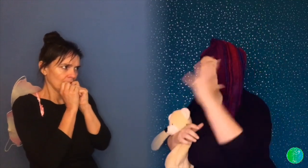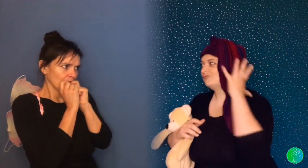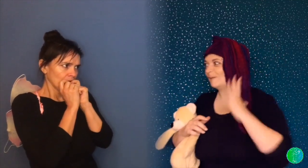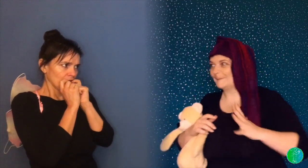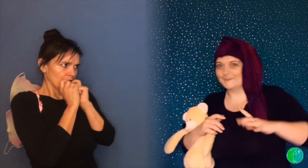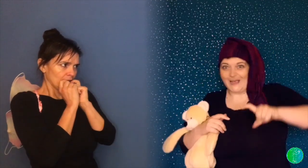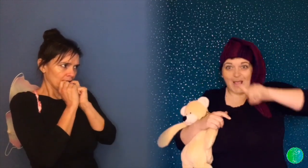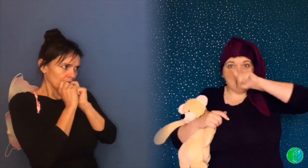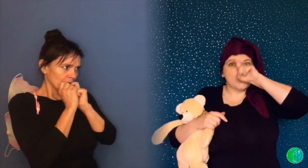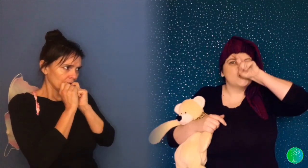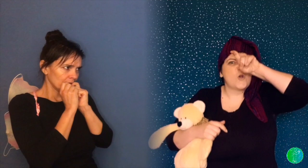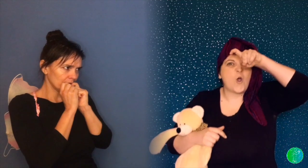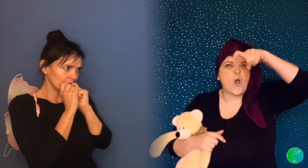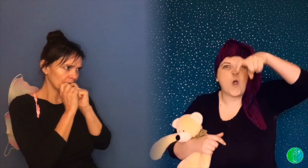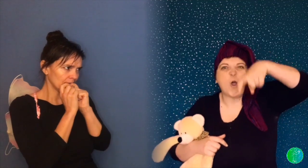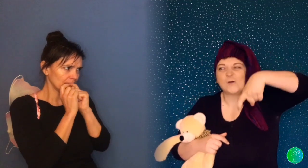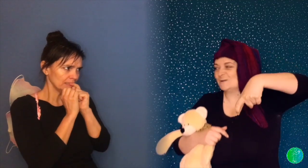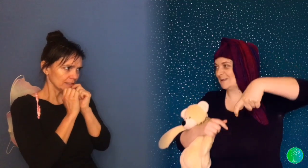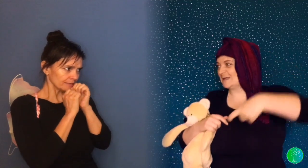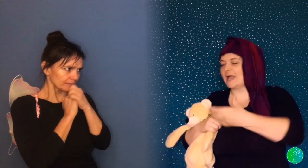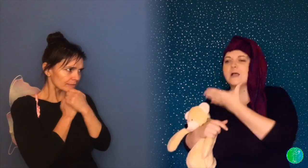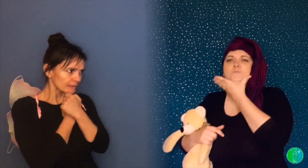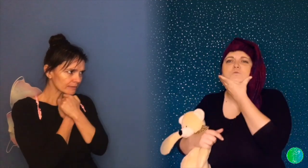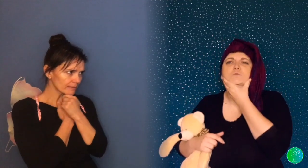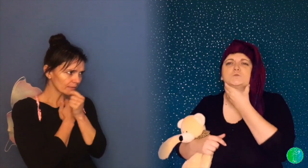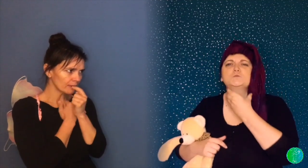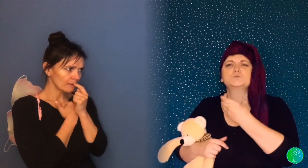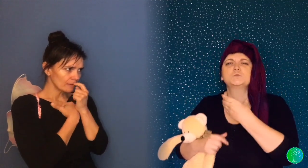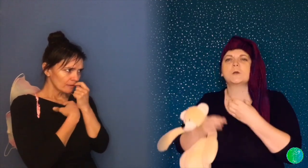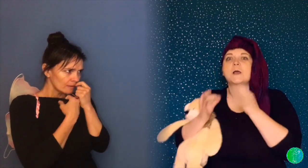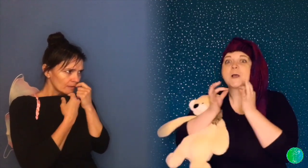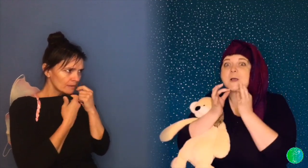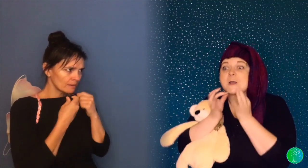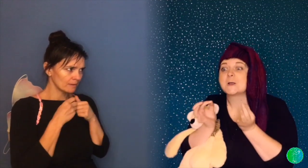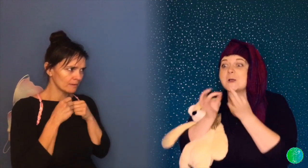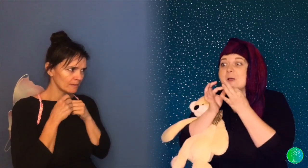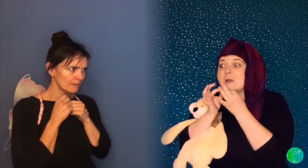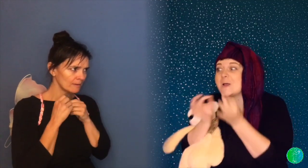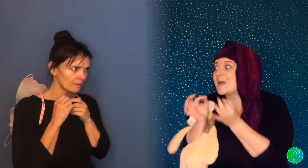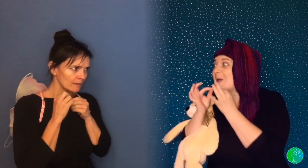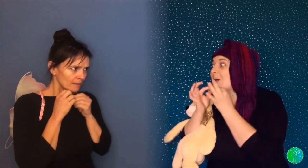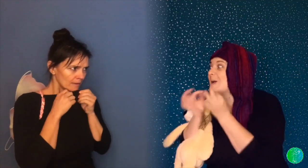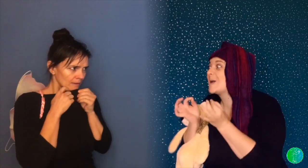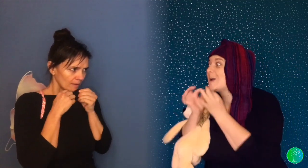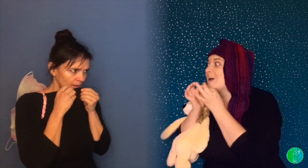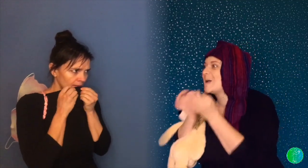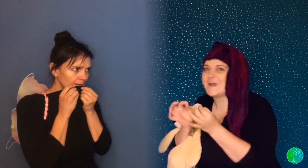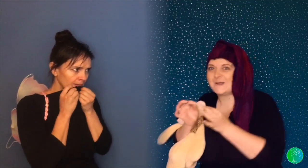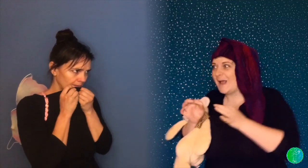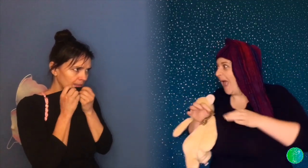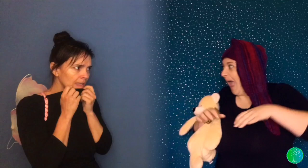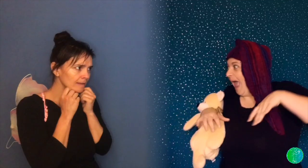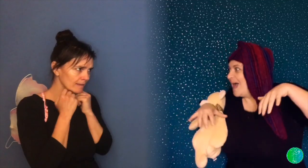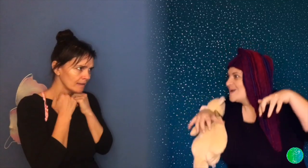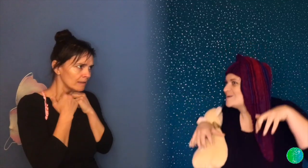Il était une fois une sorcière avec un menton poilu.